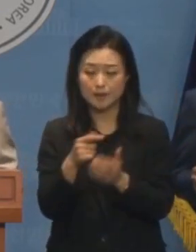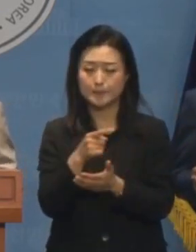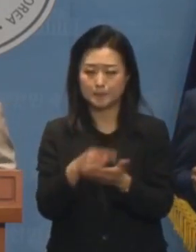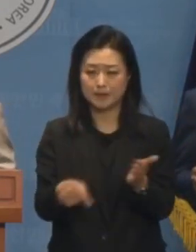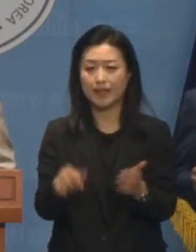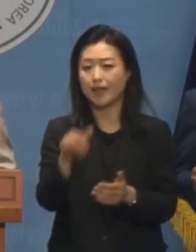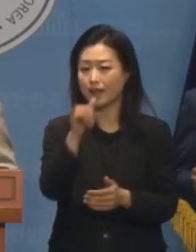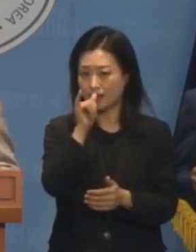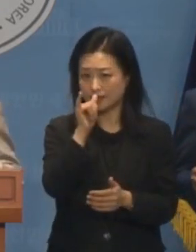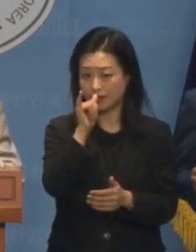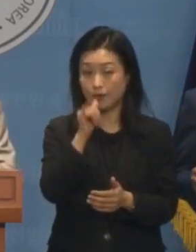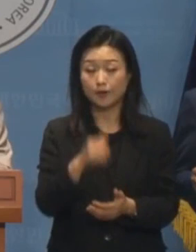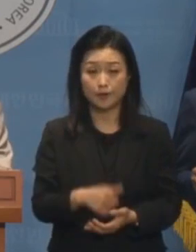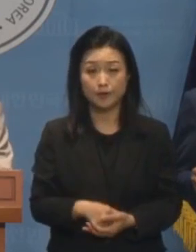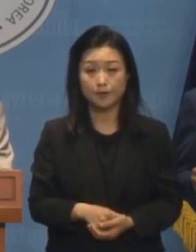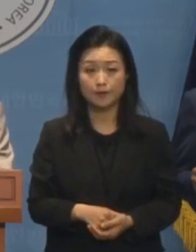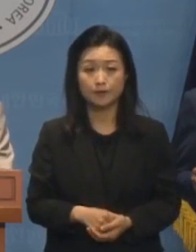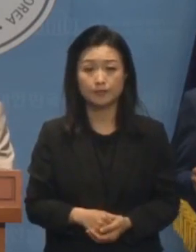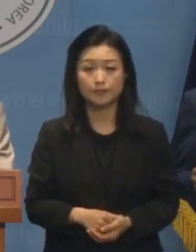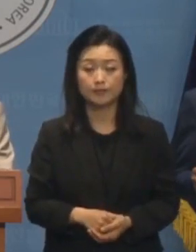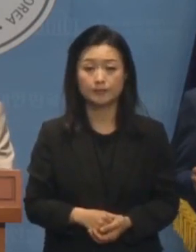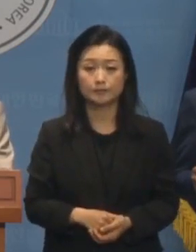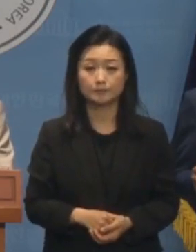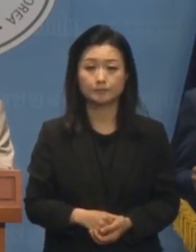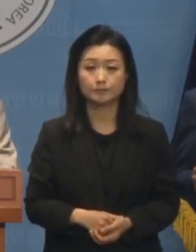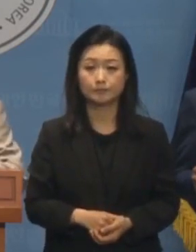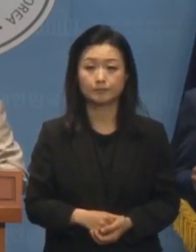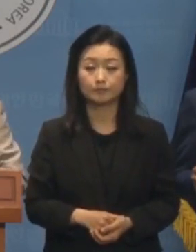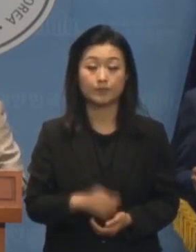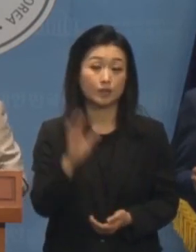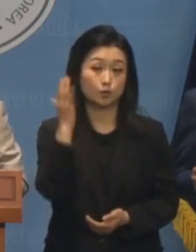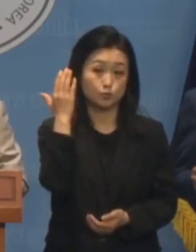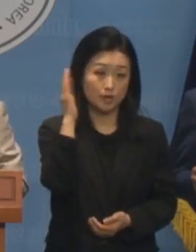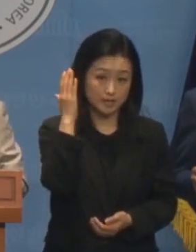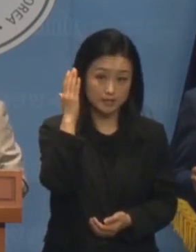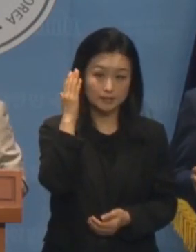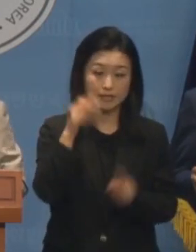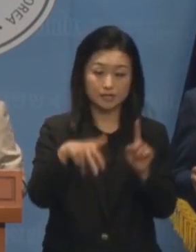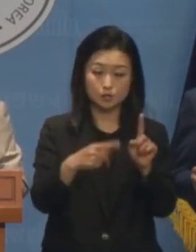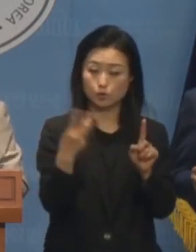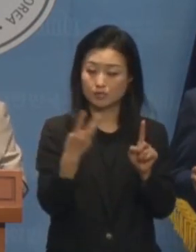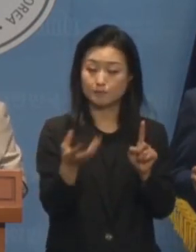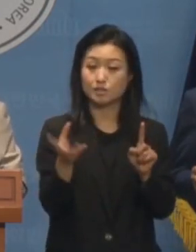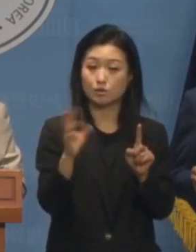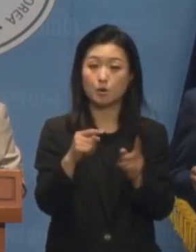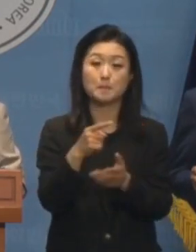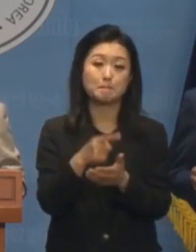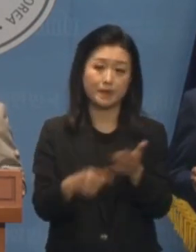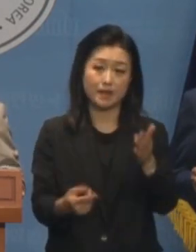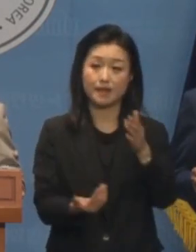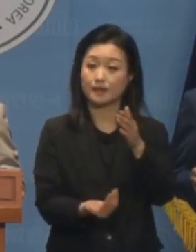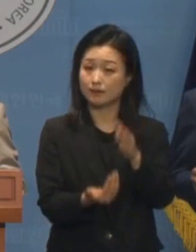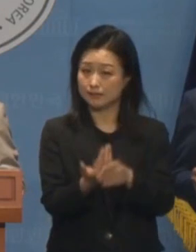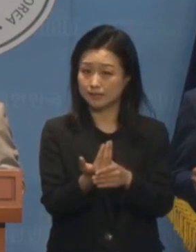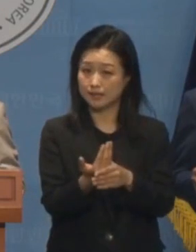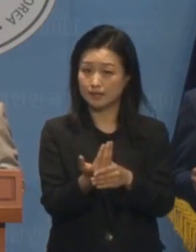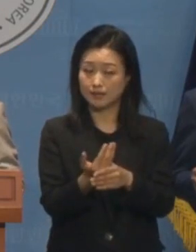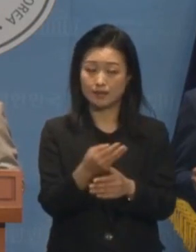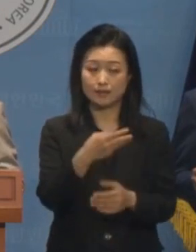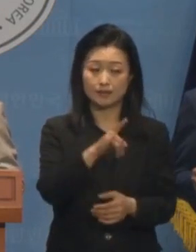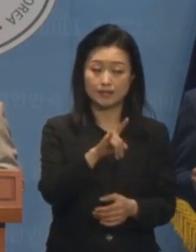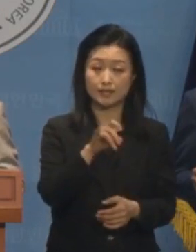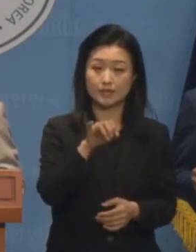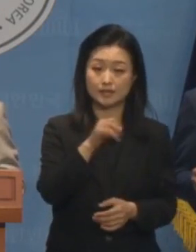주고 있는 사례가 끊이질 않고 있습니다. 최근에 터진 1조 3천억 이상의 피해를 야기한 최근의